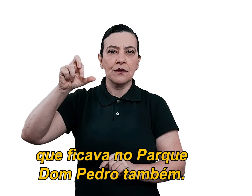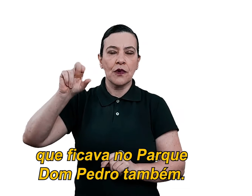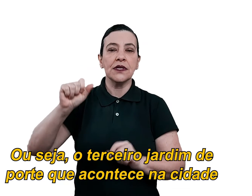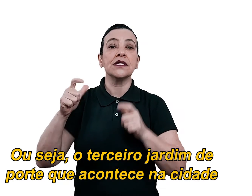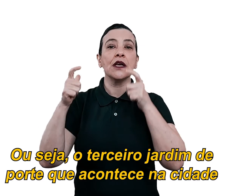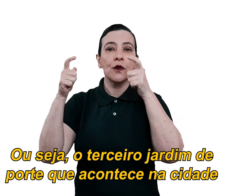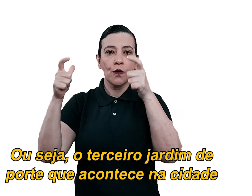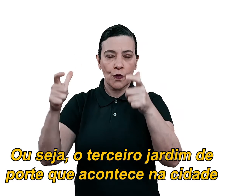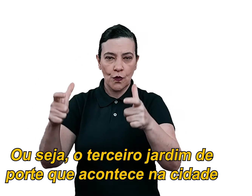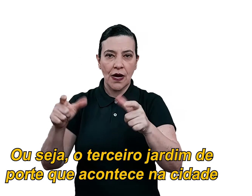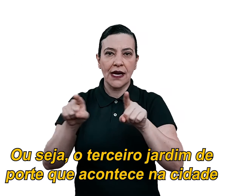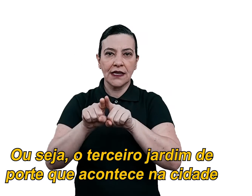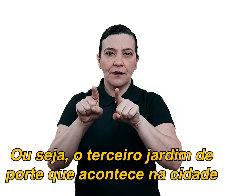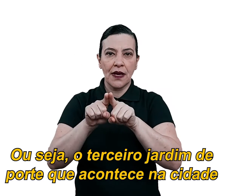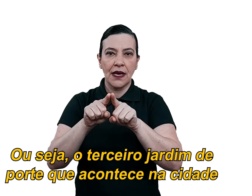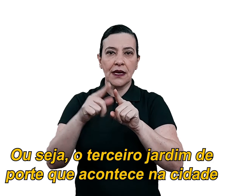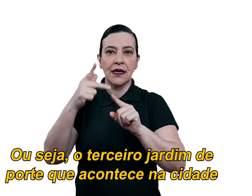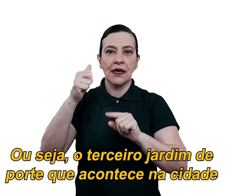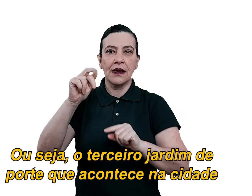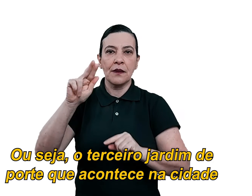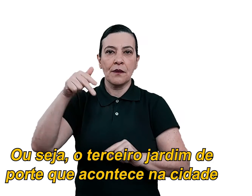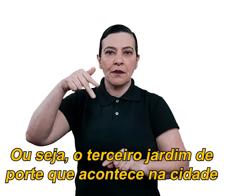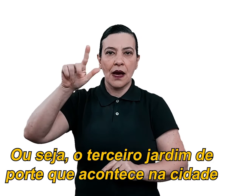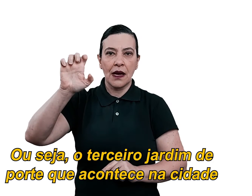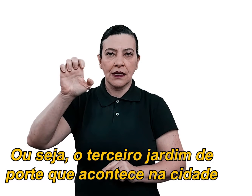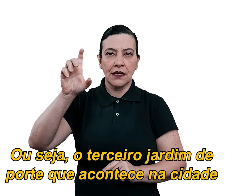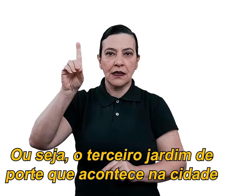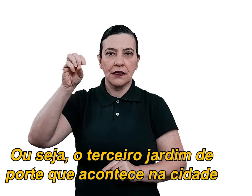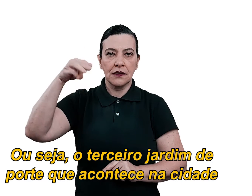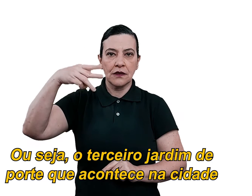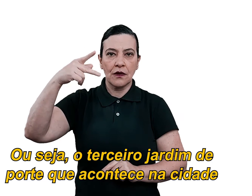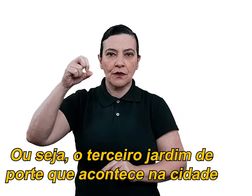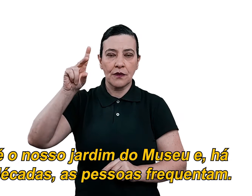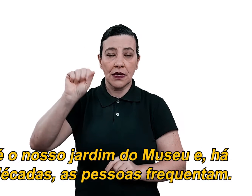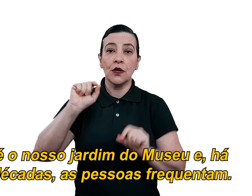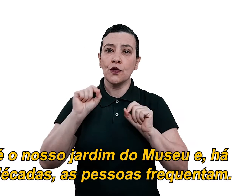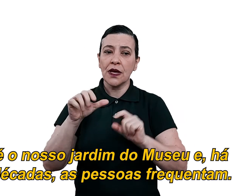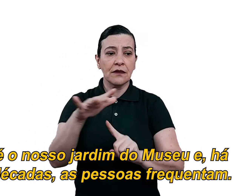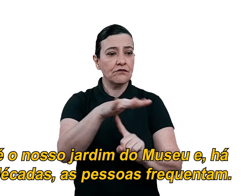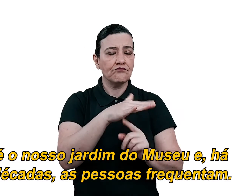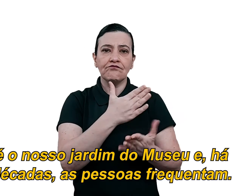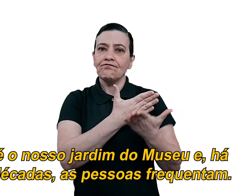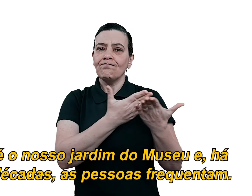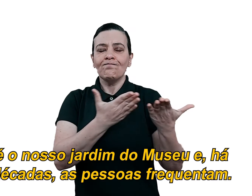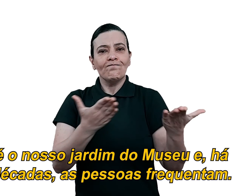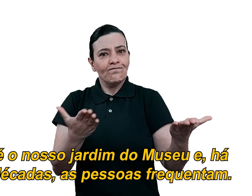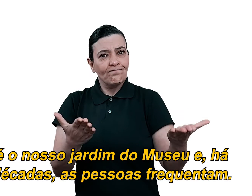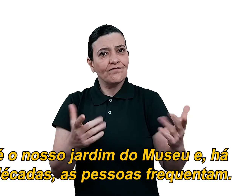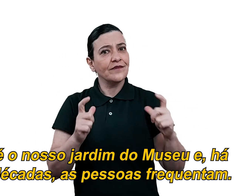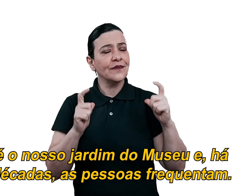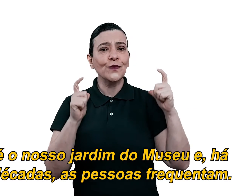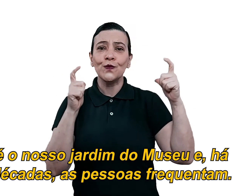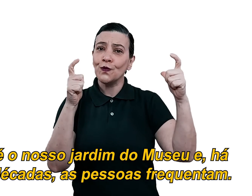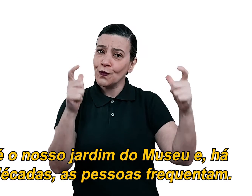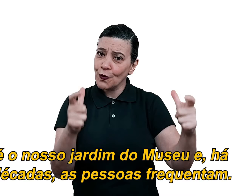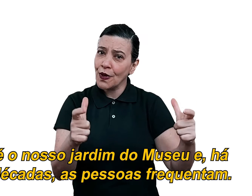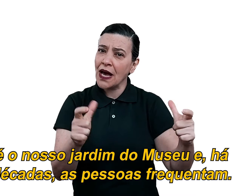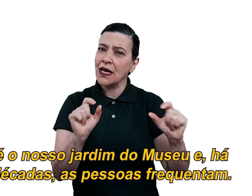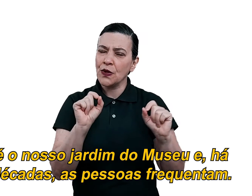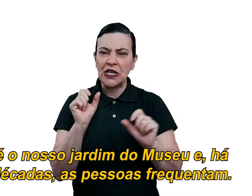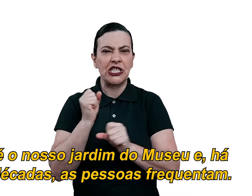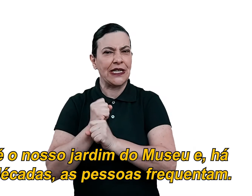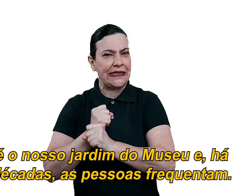Pedro também. Ou seja, o 3º jardim de porte que acontece na cidade mesmo é o nosso jardim do museu, e